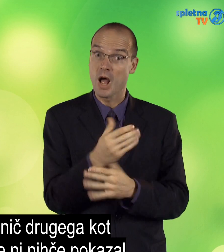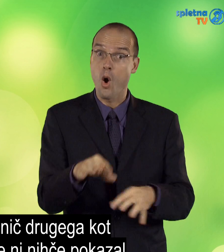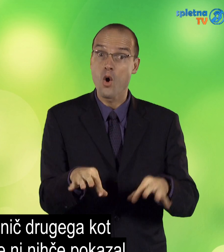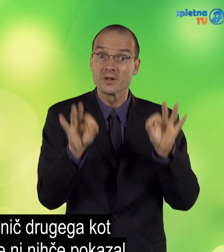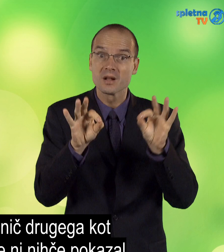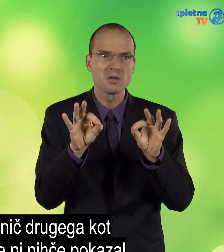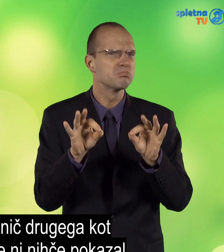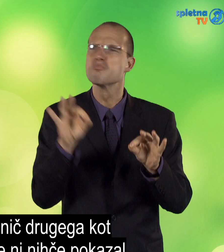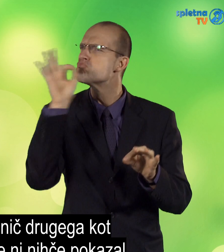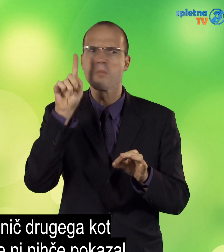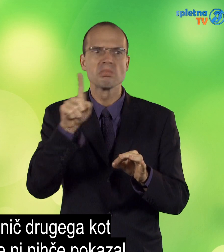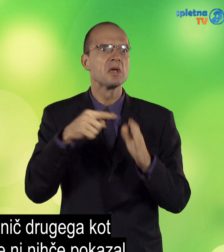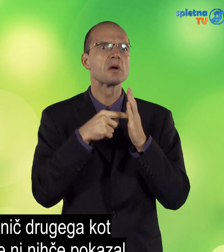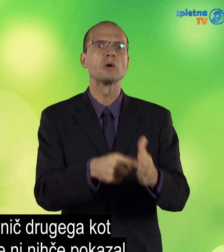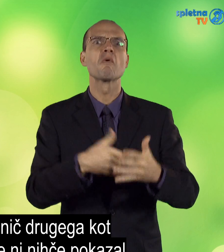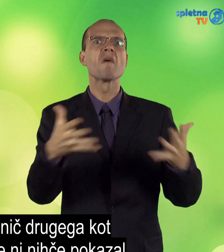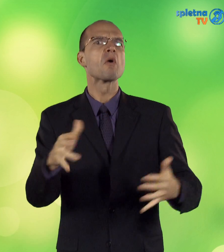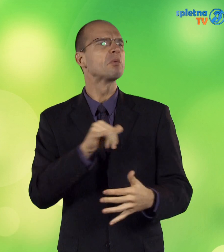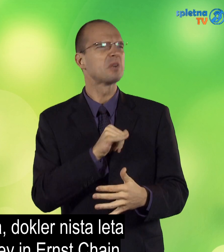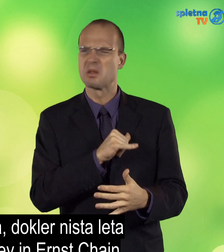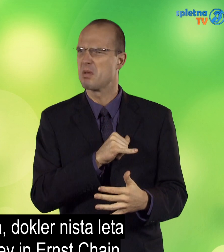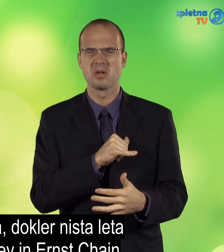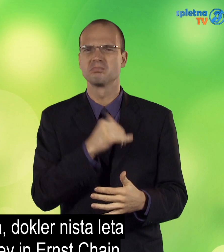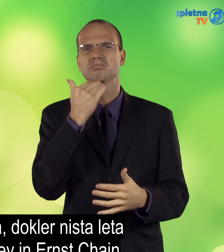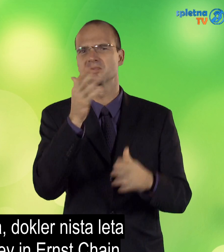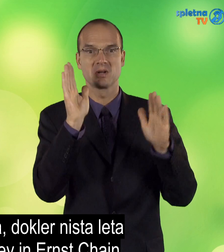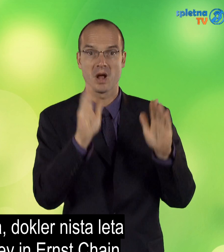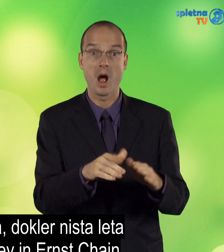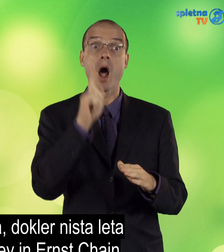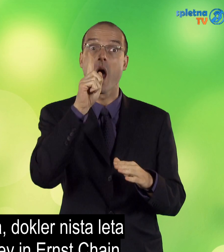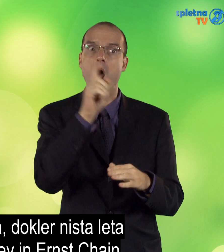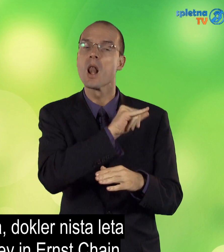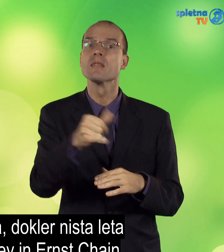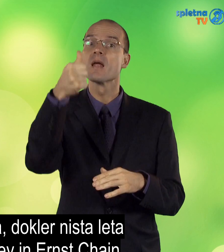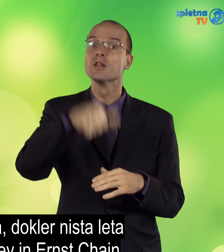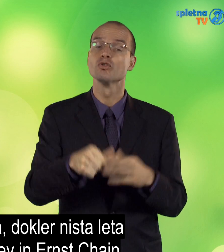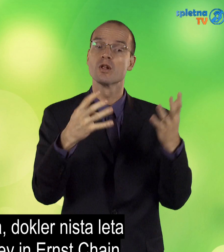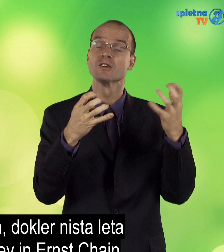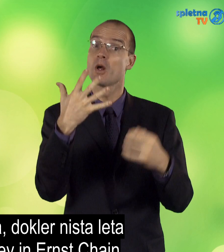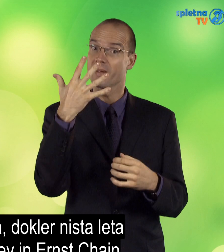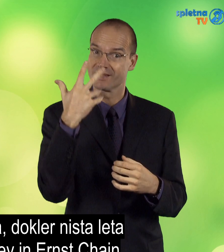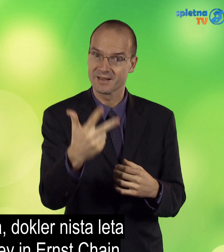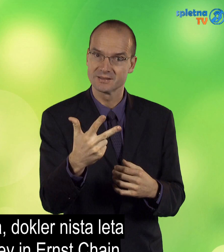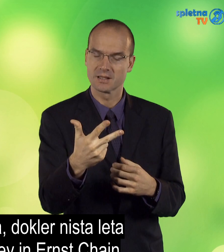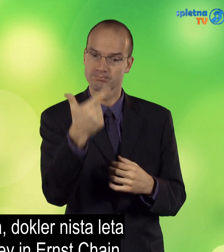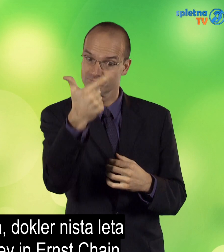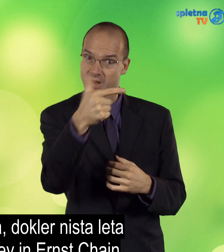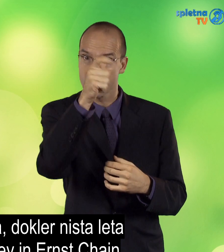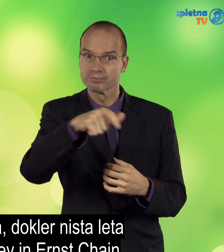Za odkritje ni nihče pokazal velikega zanimanja, dokler nista leta 1935 Howard Florey in Ernst